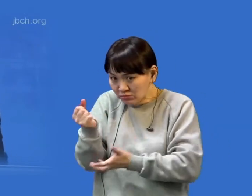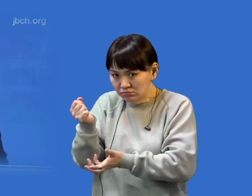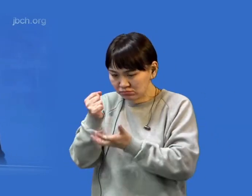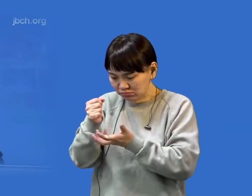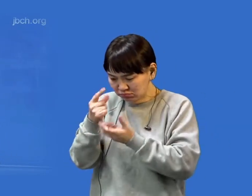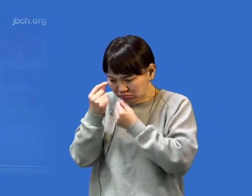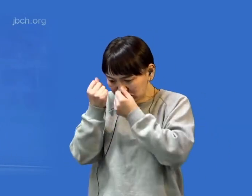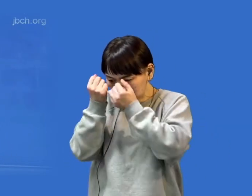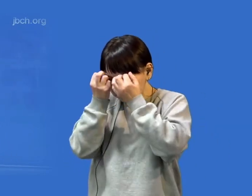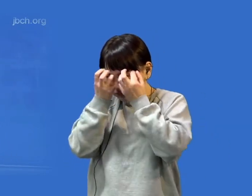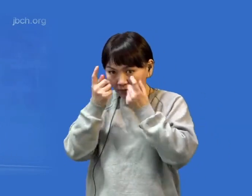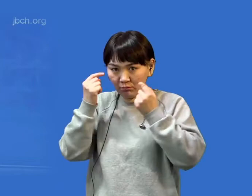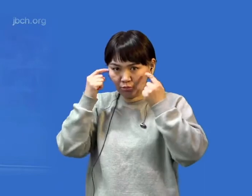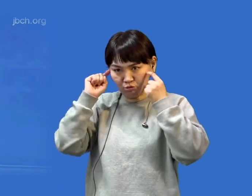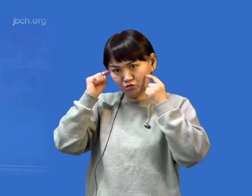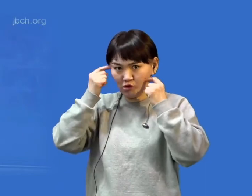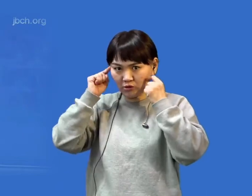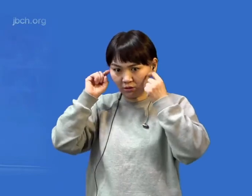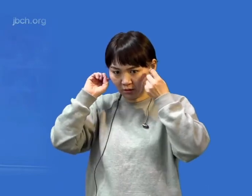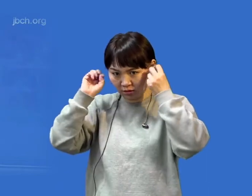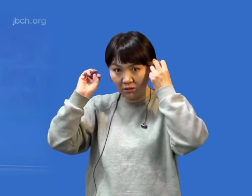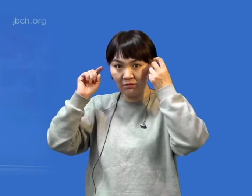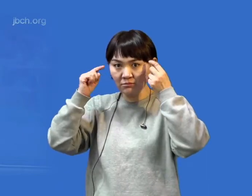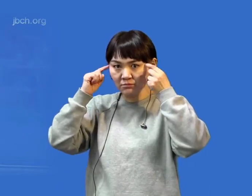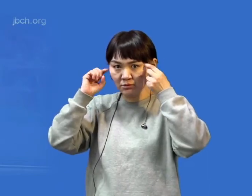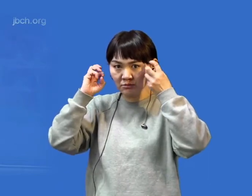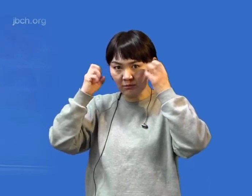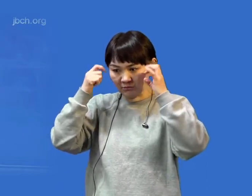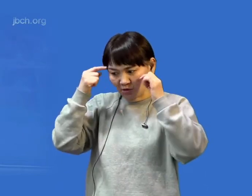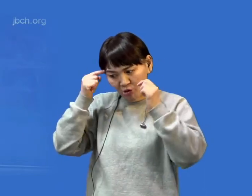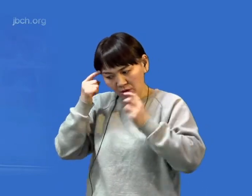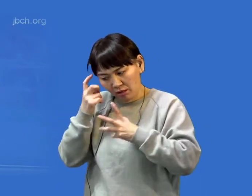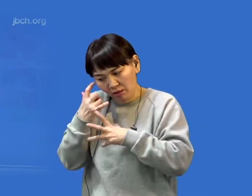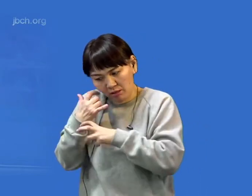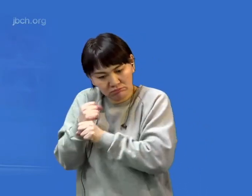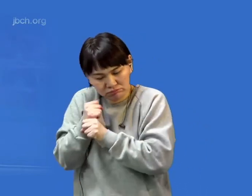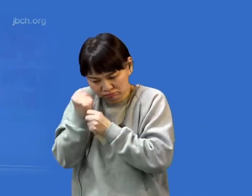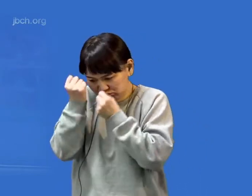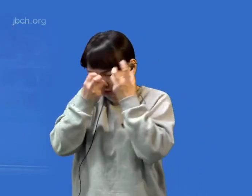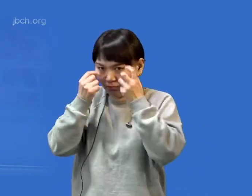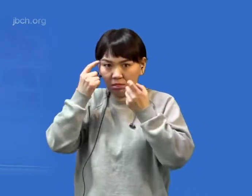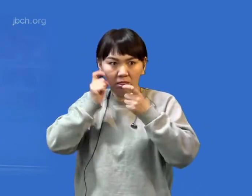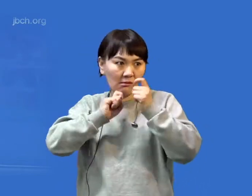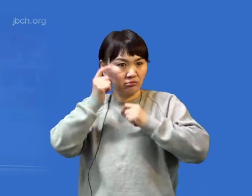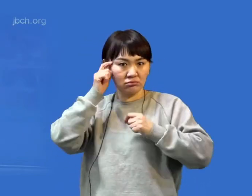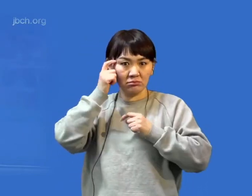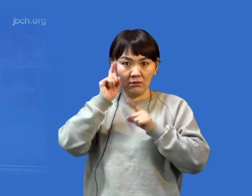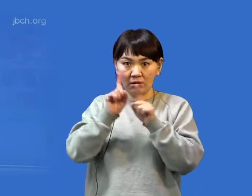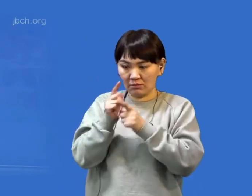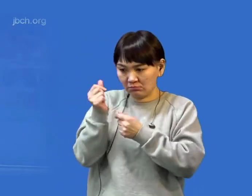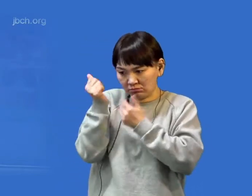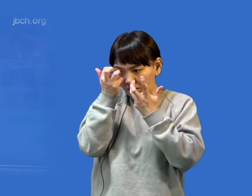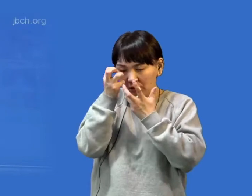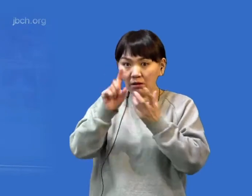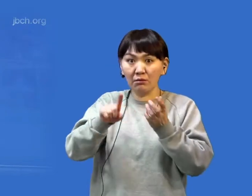аминч мөнгөнд дурлагч. Тэглэр төгсгөл нь болох чинээгээр ийм байх болно гэдэг.